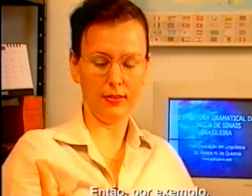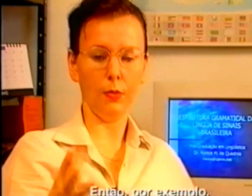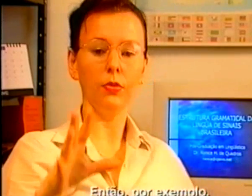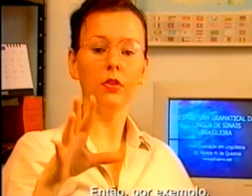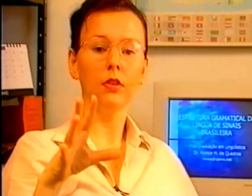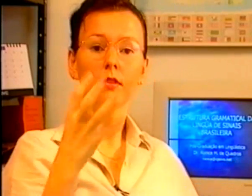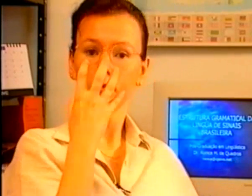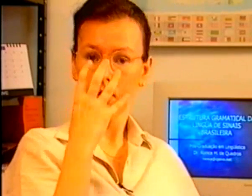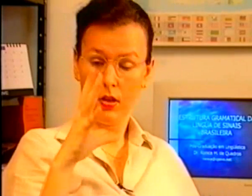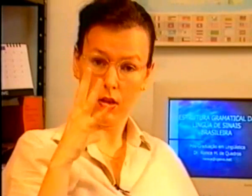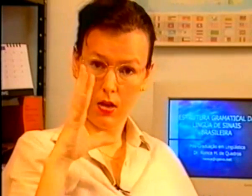por exemplo,